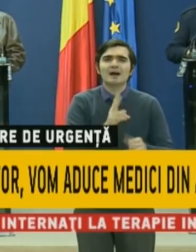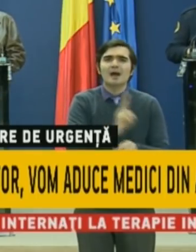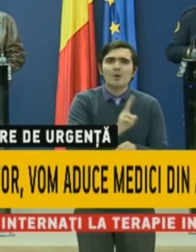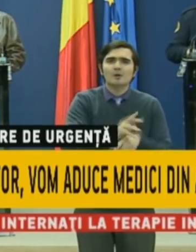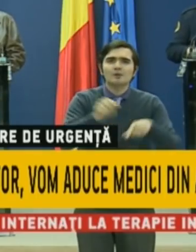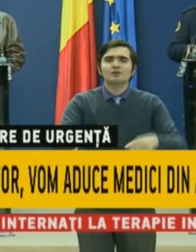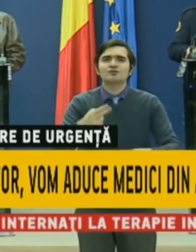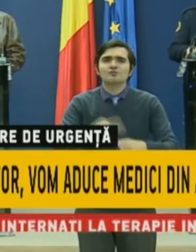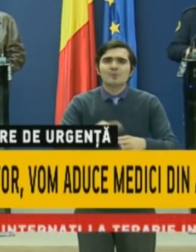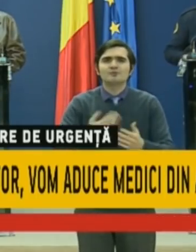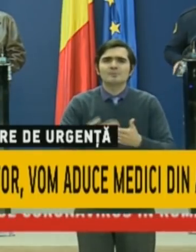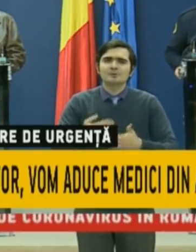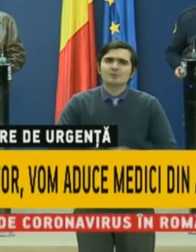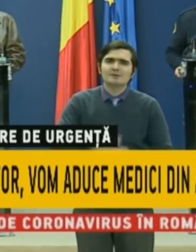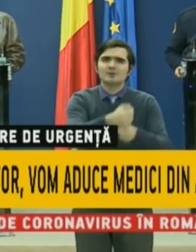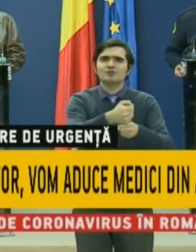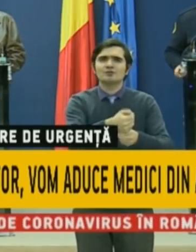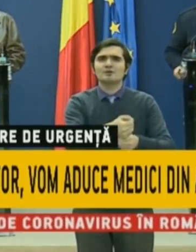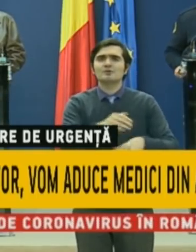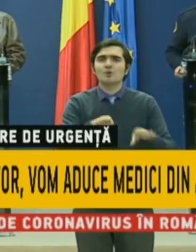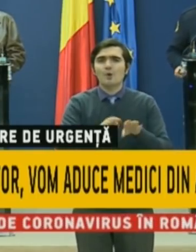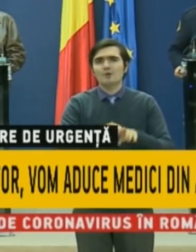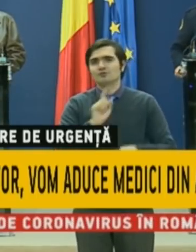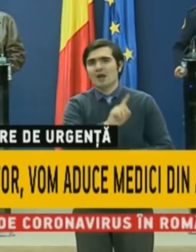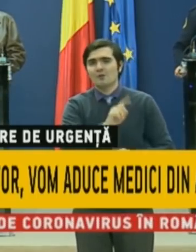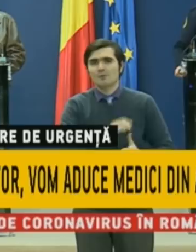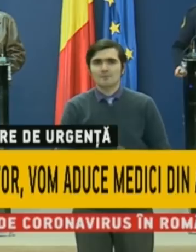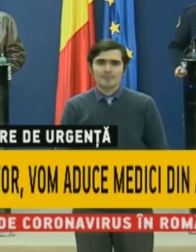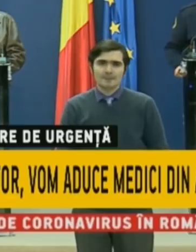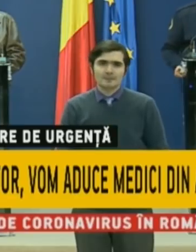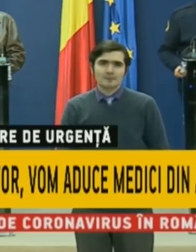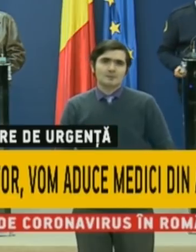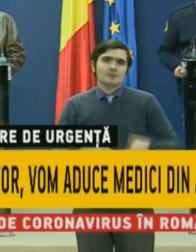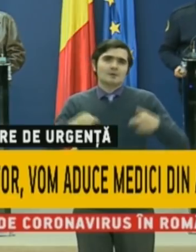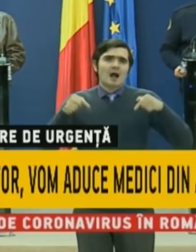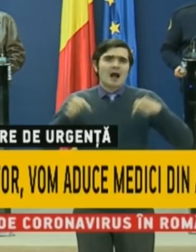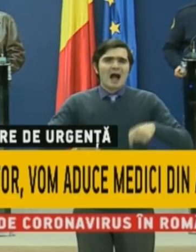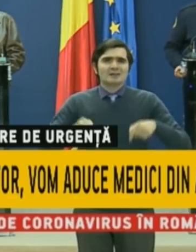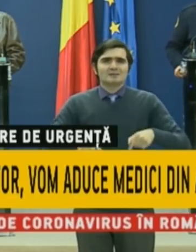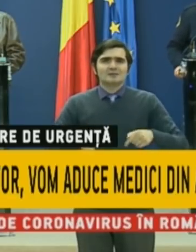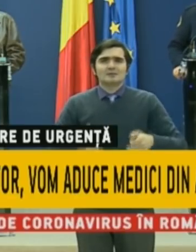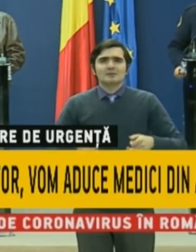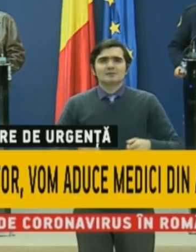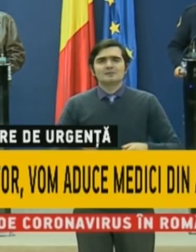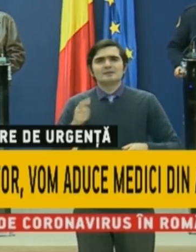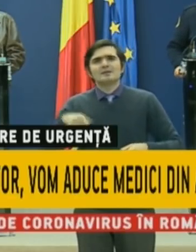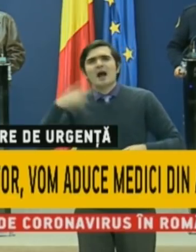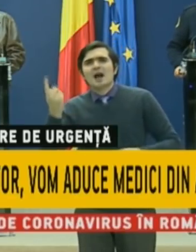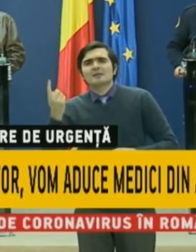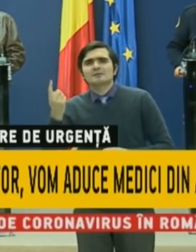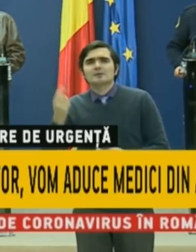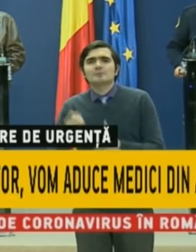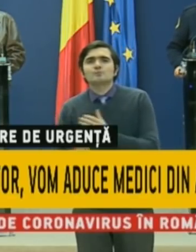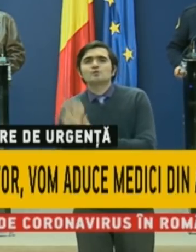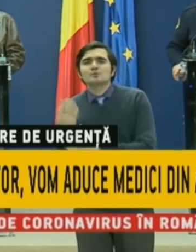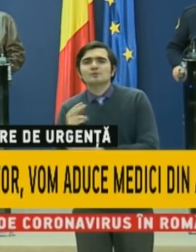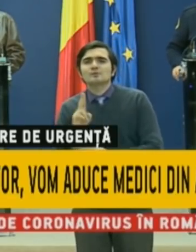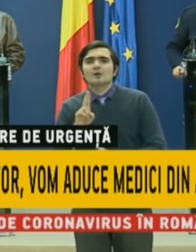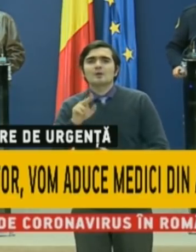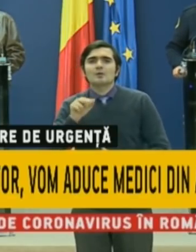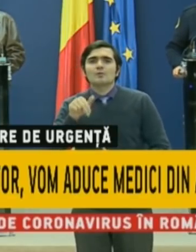pacienți pentru a veni în sprijinul colegilor de acolo. Astăzi, din alta sursă care este Unifarm,